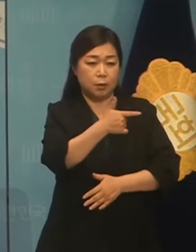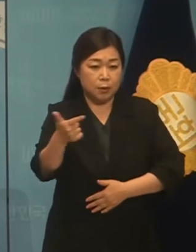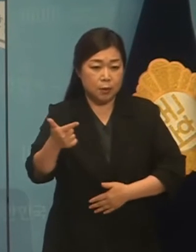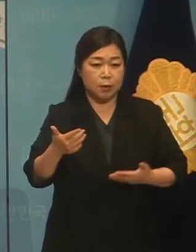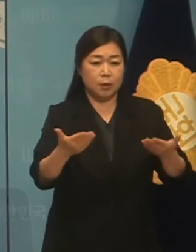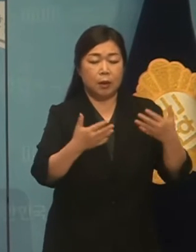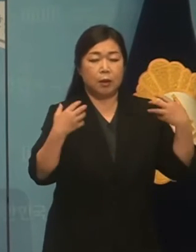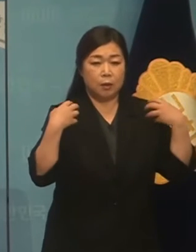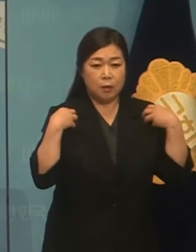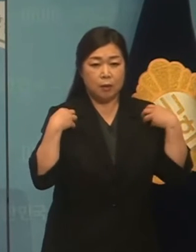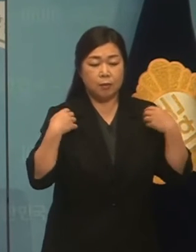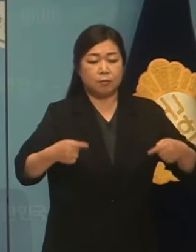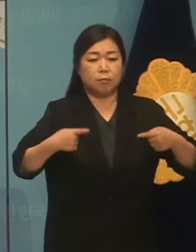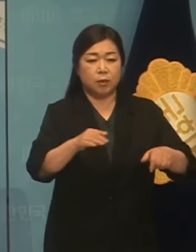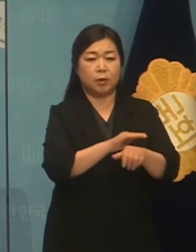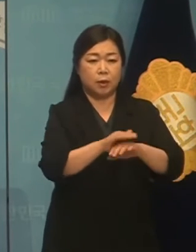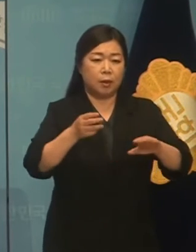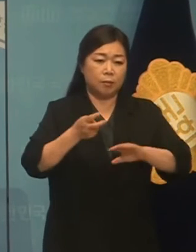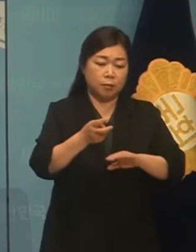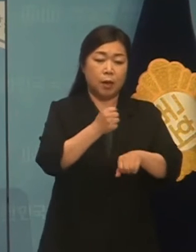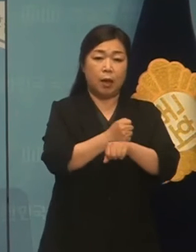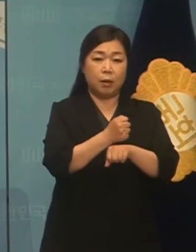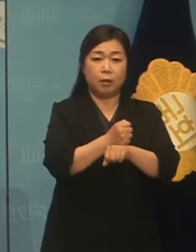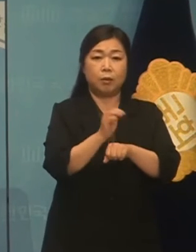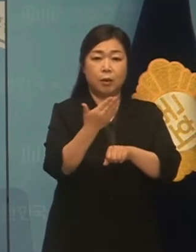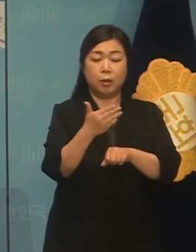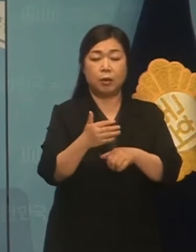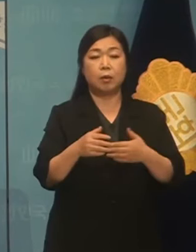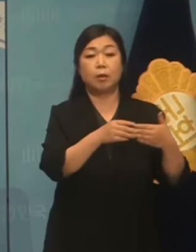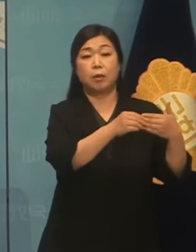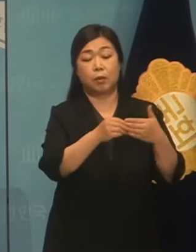수레바퀴를 크게 끌려가는 리더십이 필요합니다.